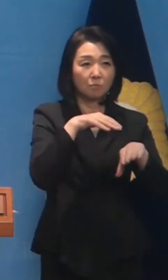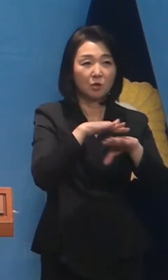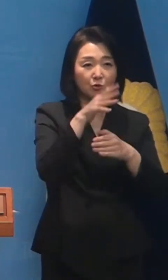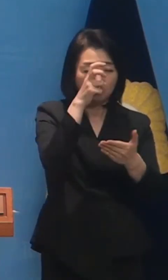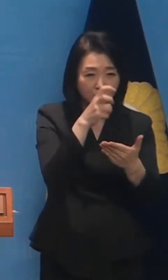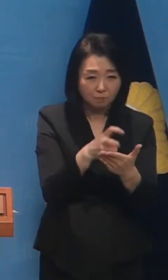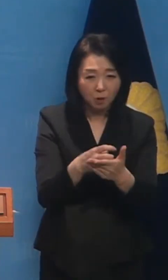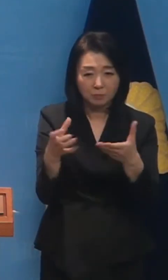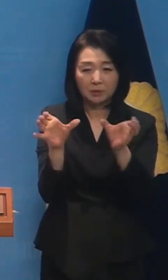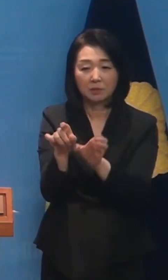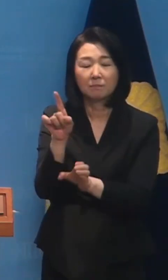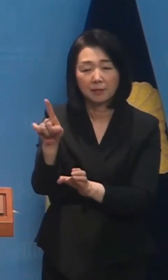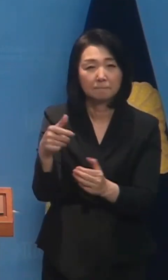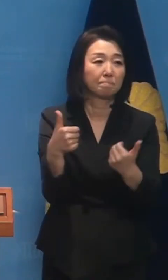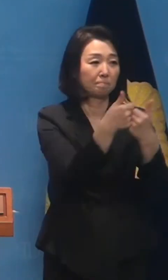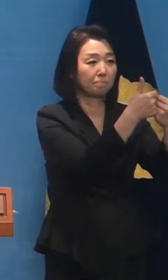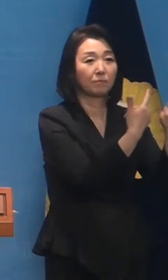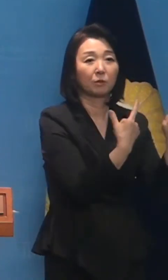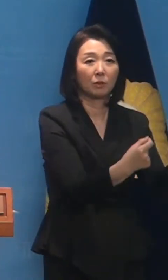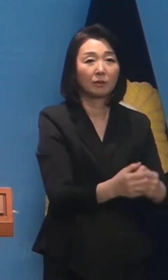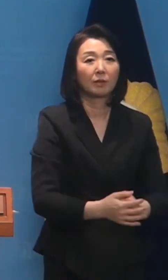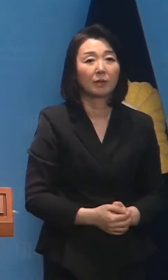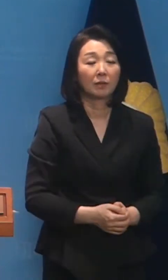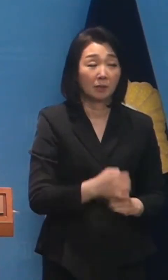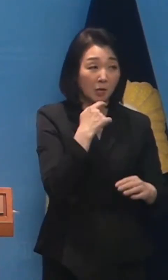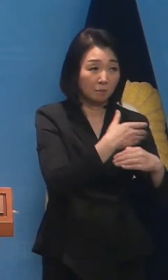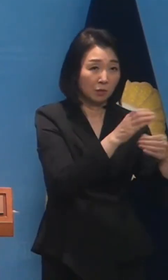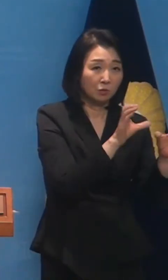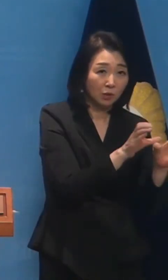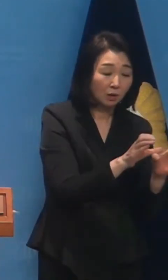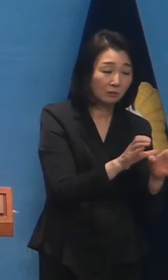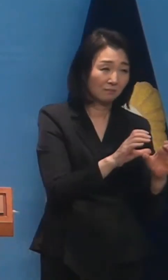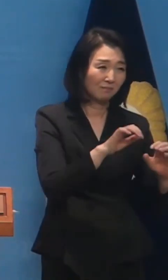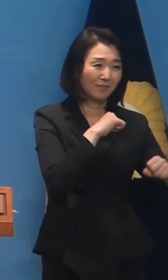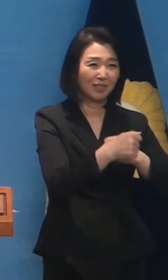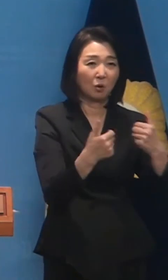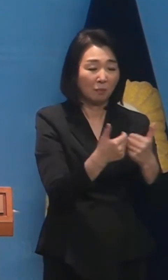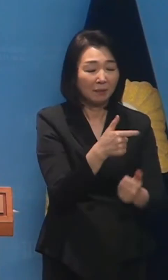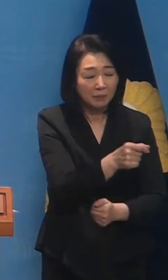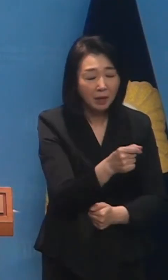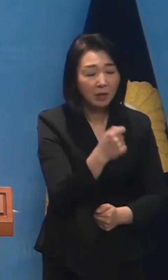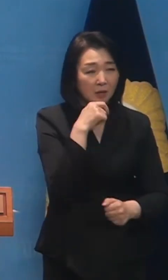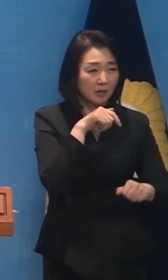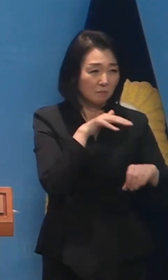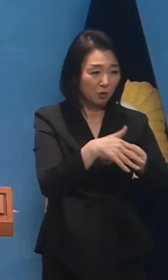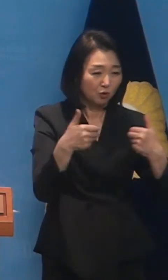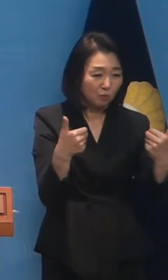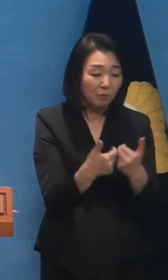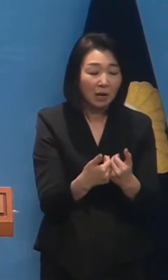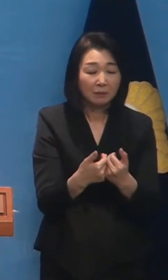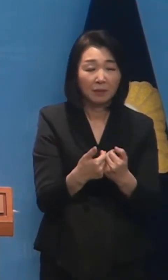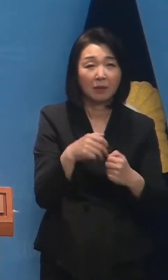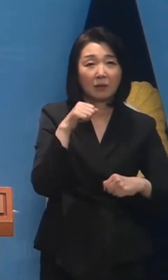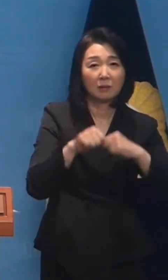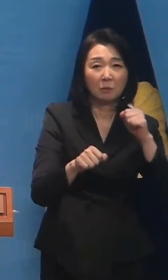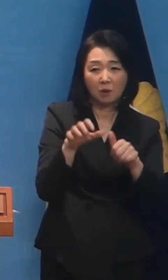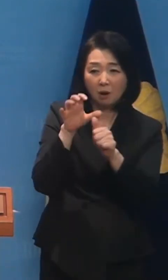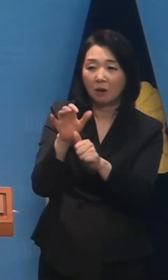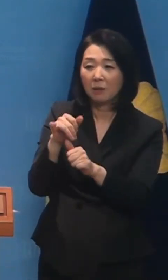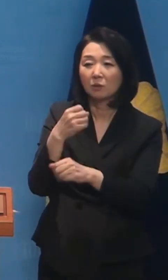자유민주법치 세력의 저항입니다. 민주당의 반자유, 반민주적 행태로 인해 억압받고 있는